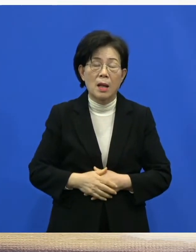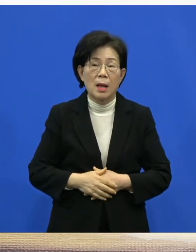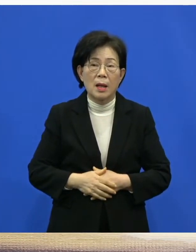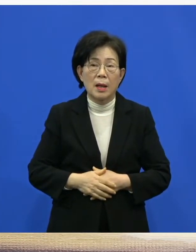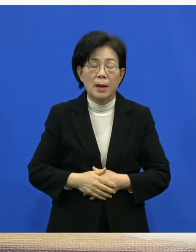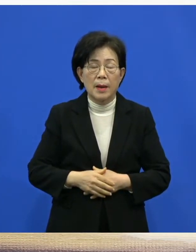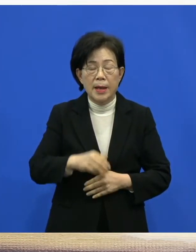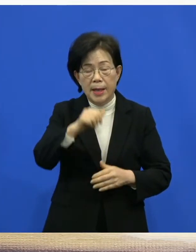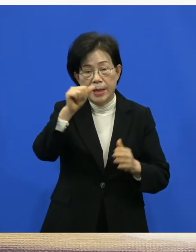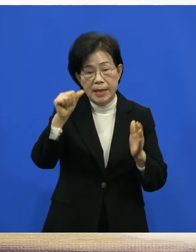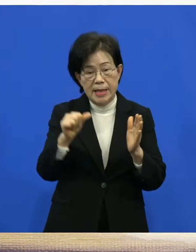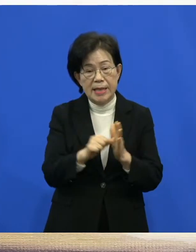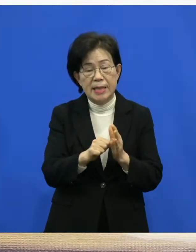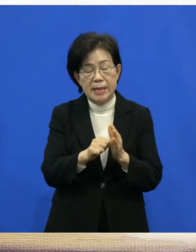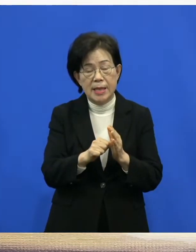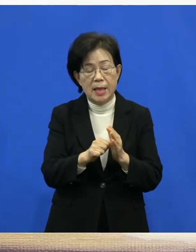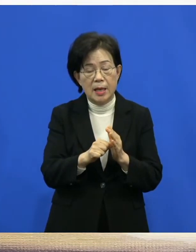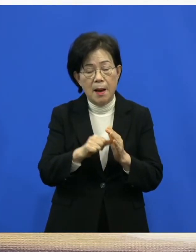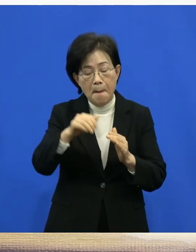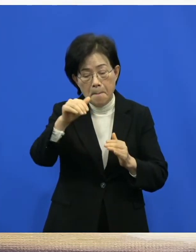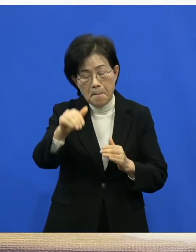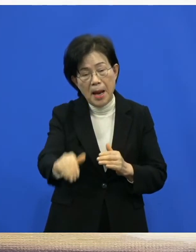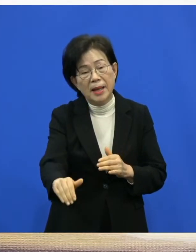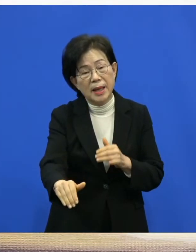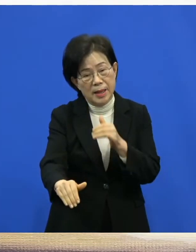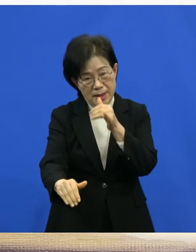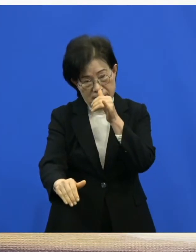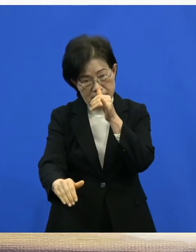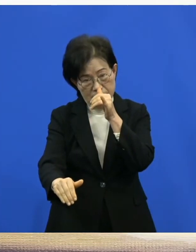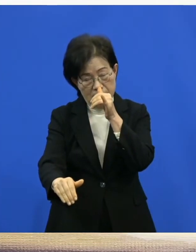여러분, 인생에는 바닥이 있다는 걸 알아야 합니다.